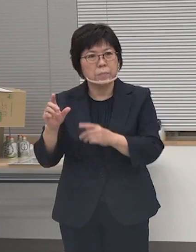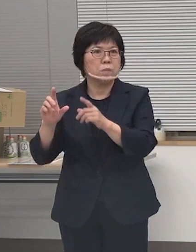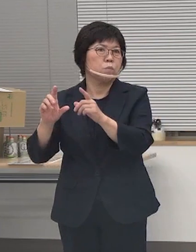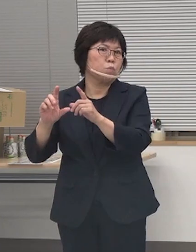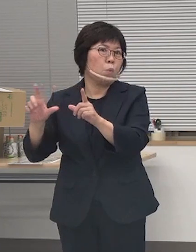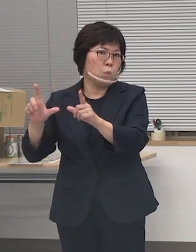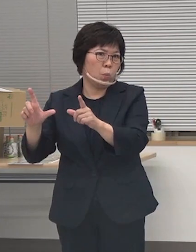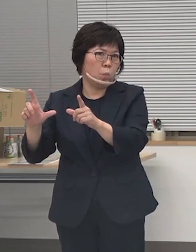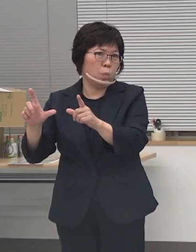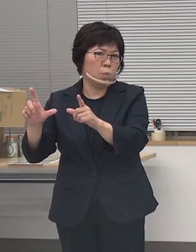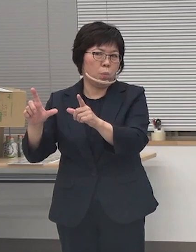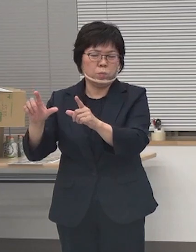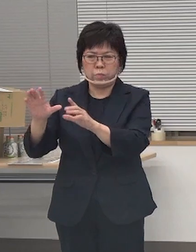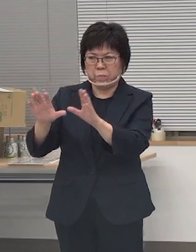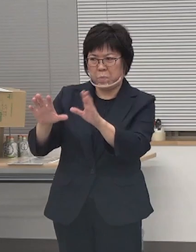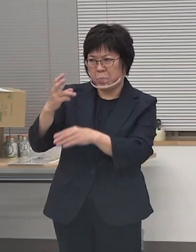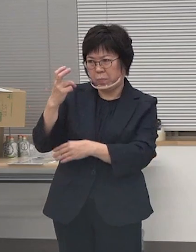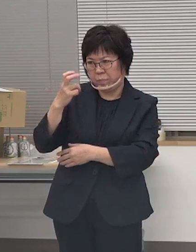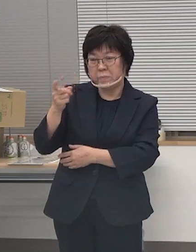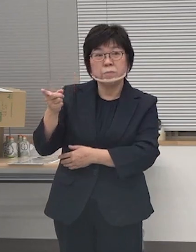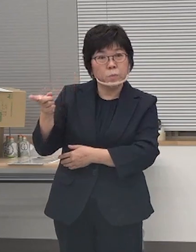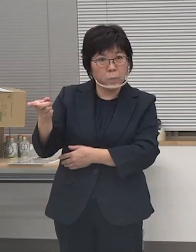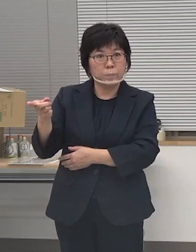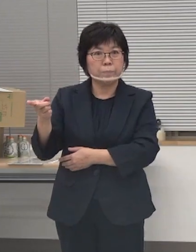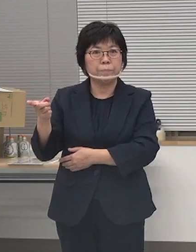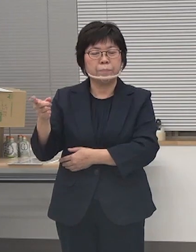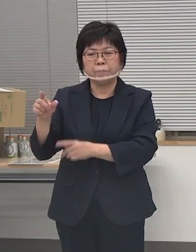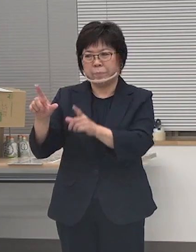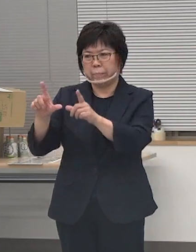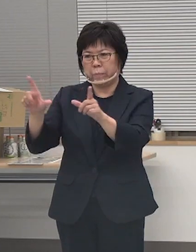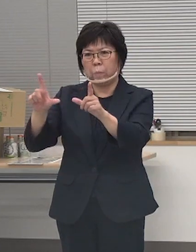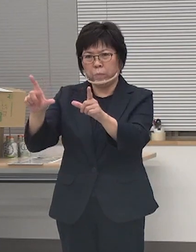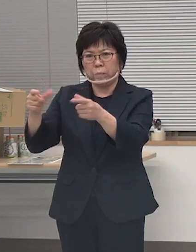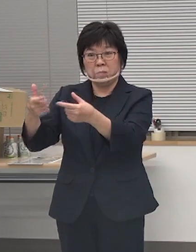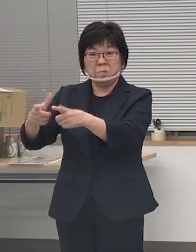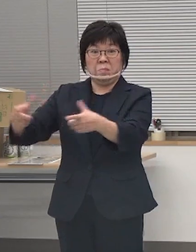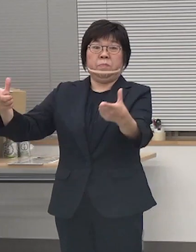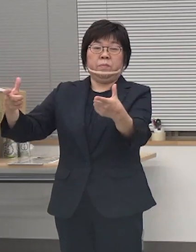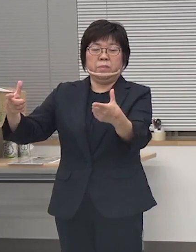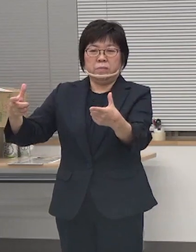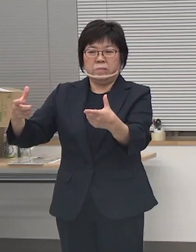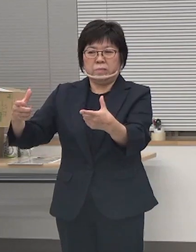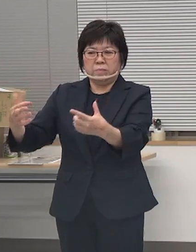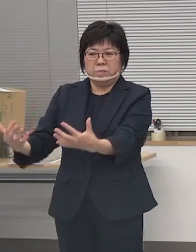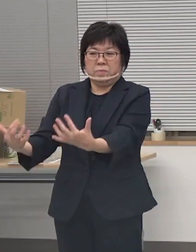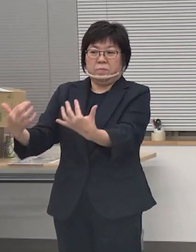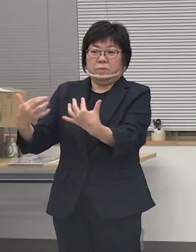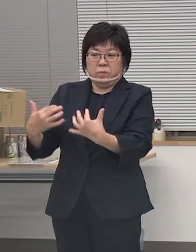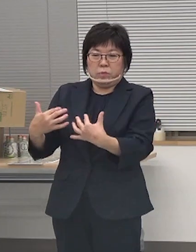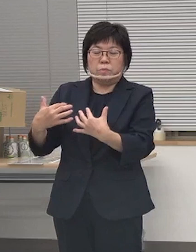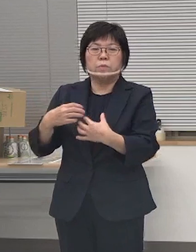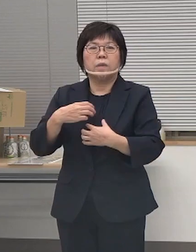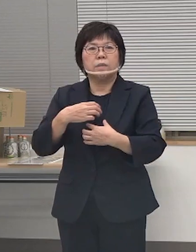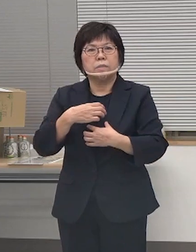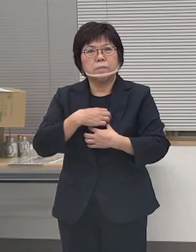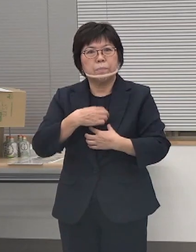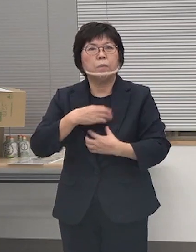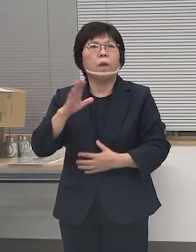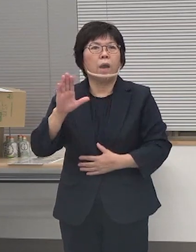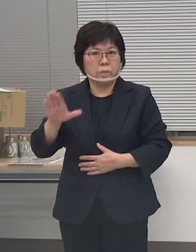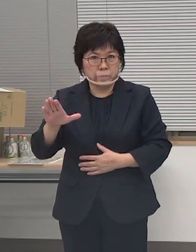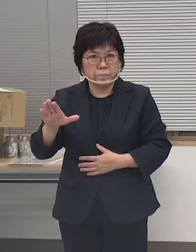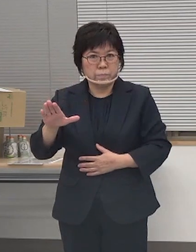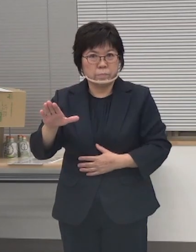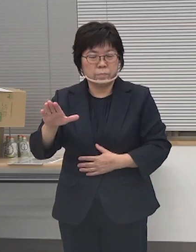の状況を見ると、これは憂慮されるべきところにはあるけれども、埼玉県の場合